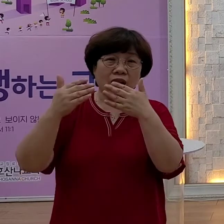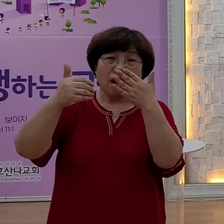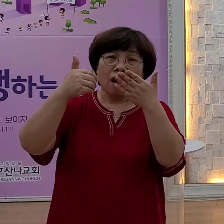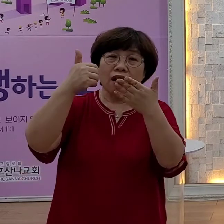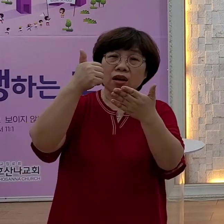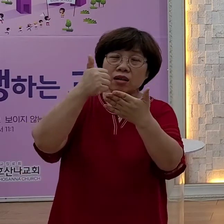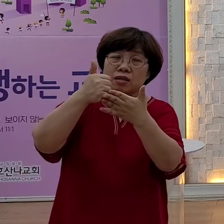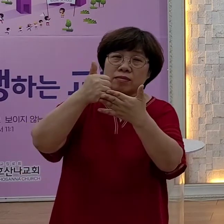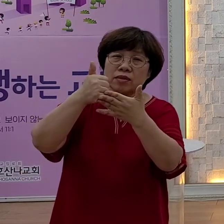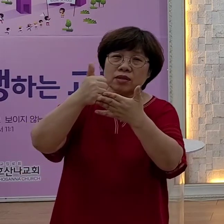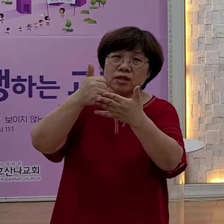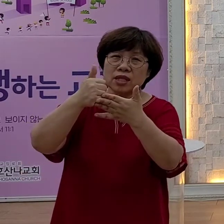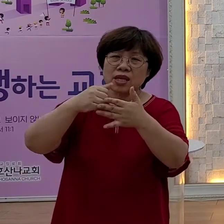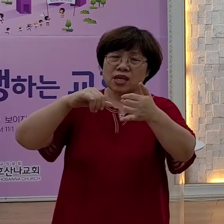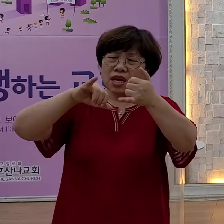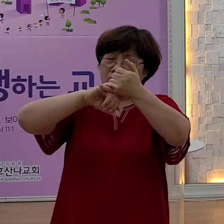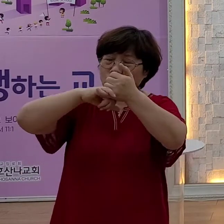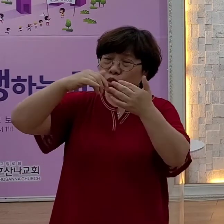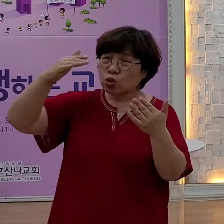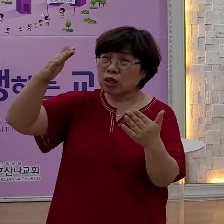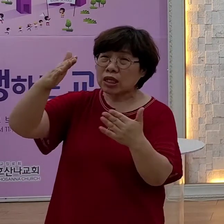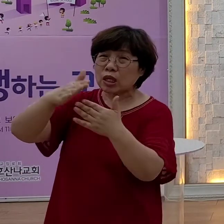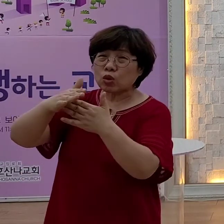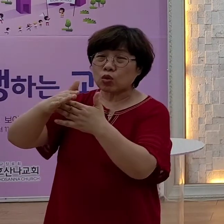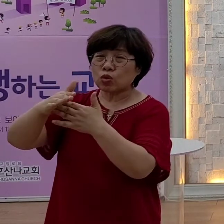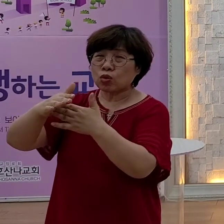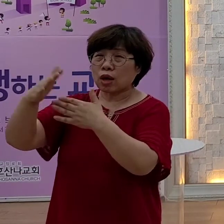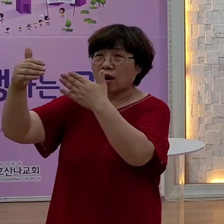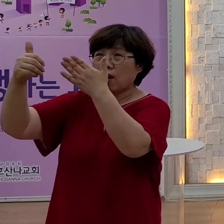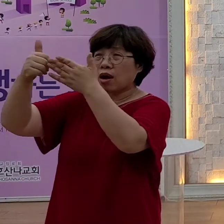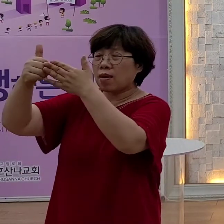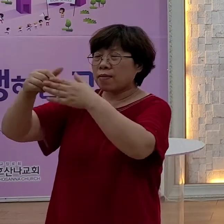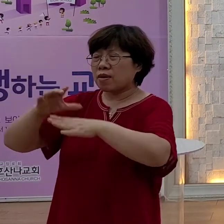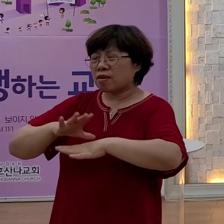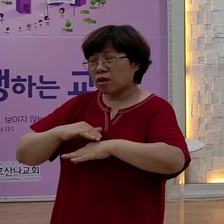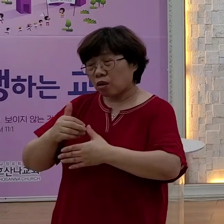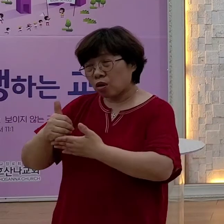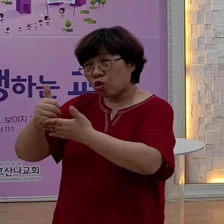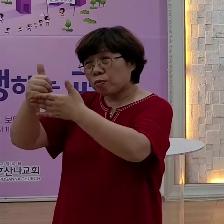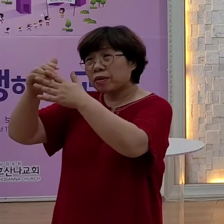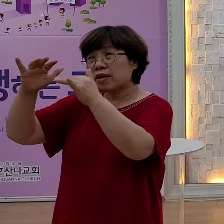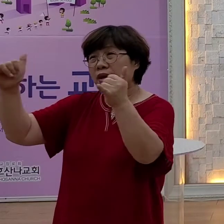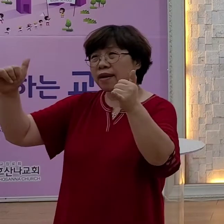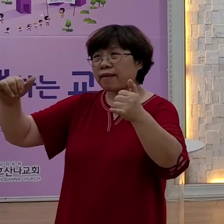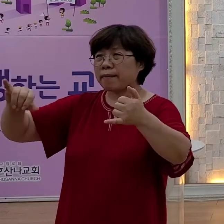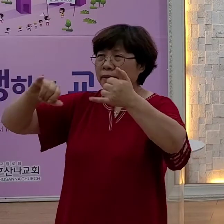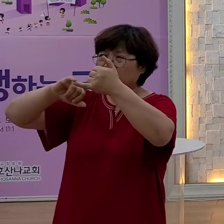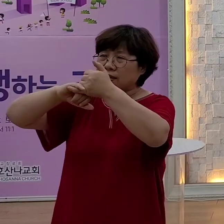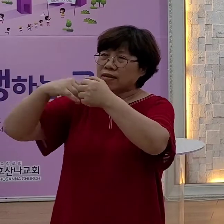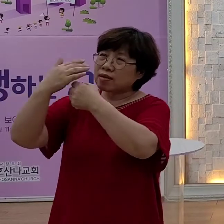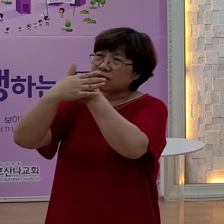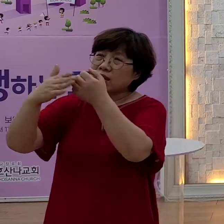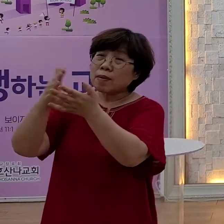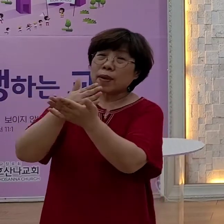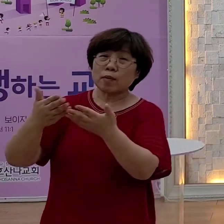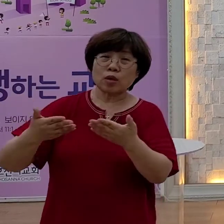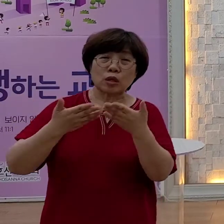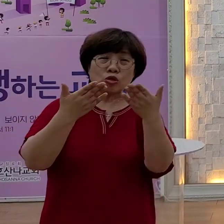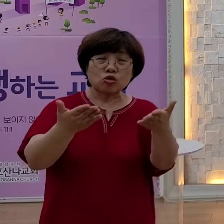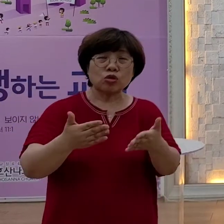하나님은 서원을 지키고 하나님을 경외하는 자에게 반드시 은혜를 베풀어 주시는